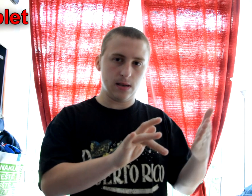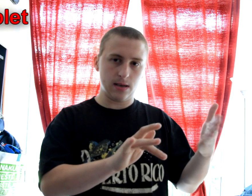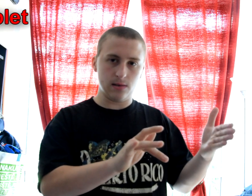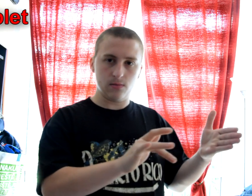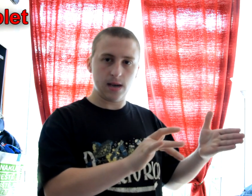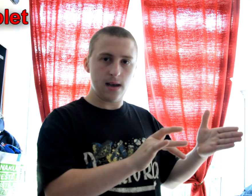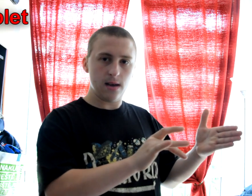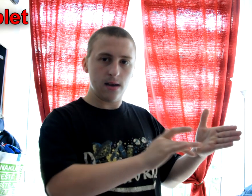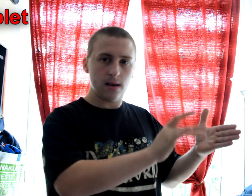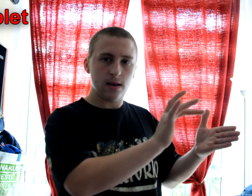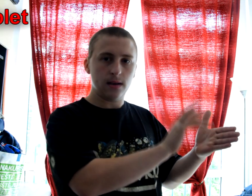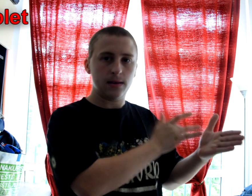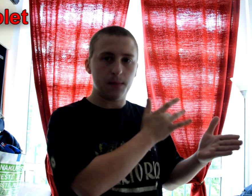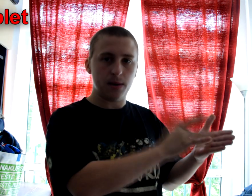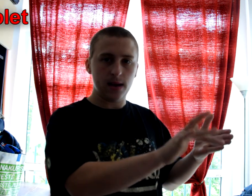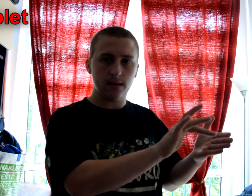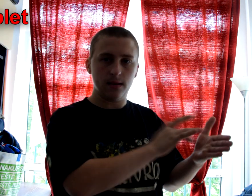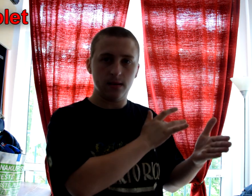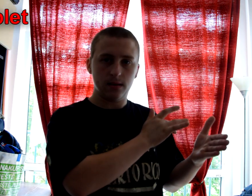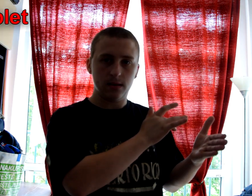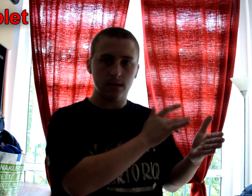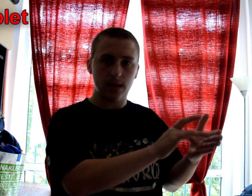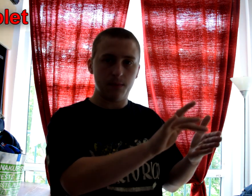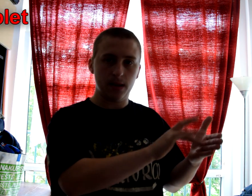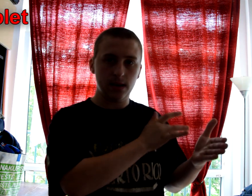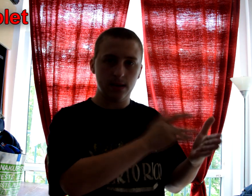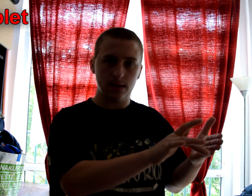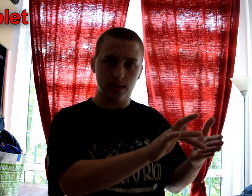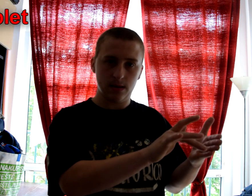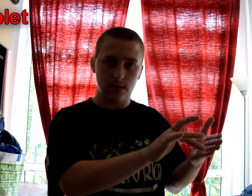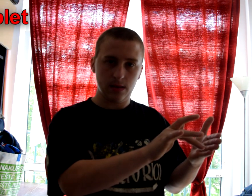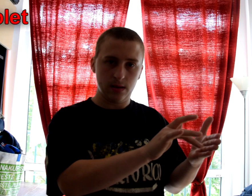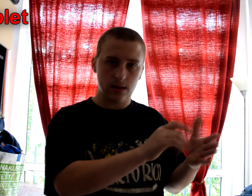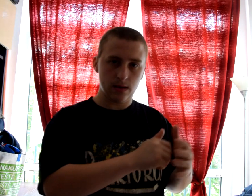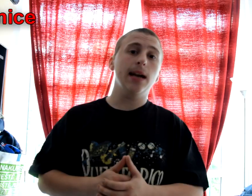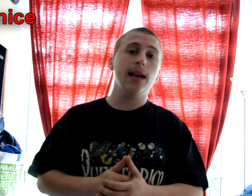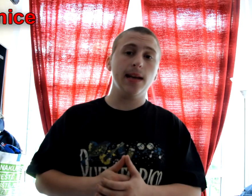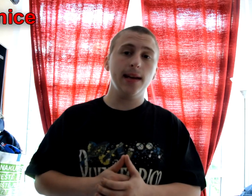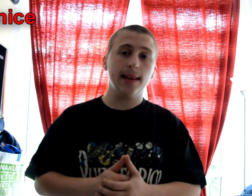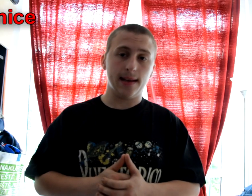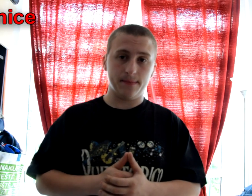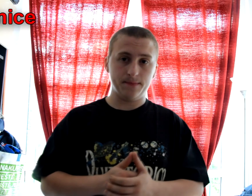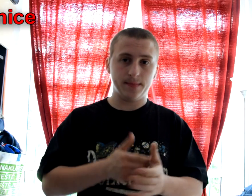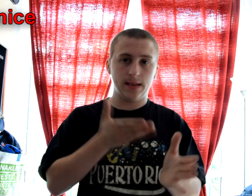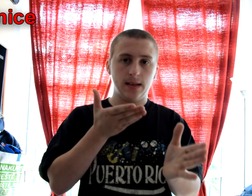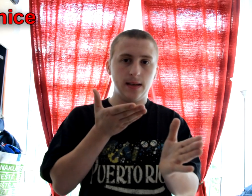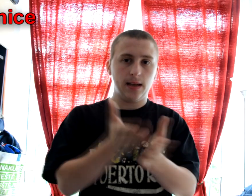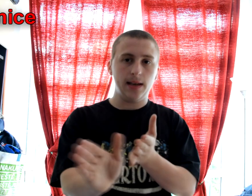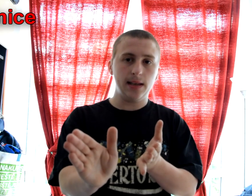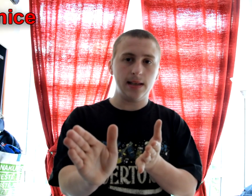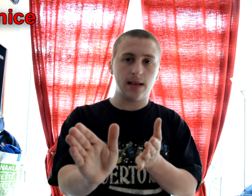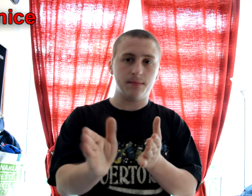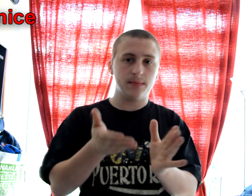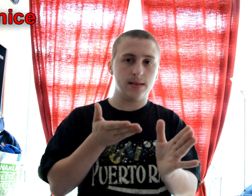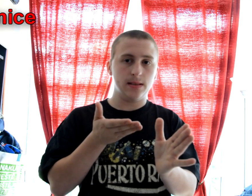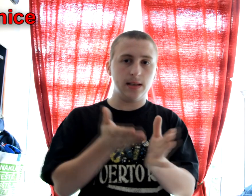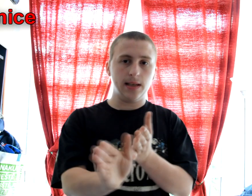Takhle ruka. Tablet. Tablet. Lednice. Lednice.